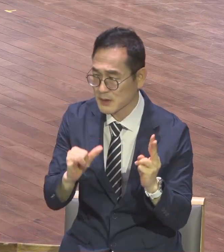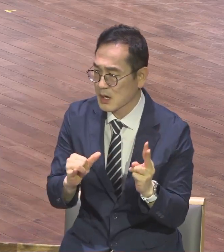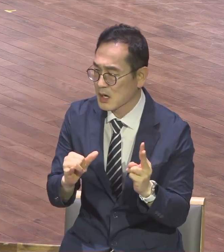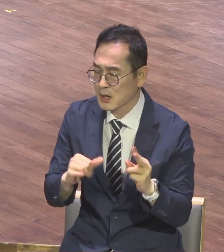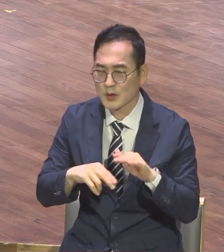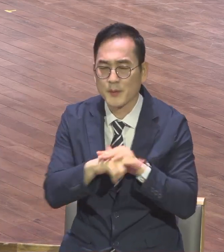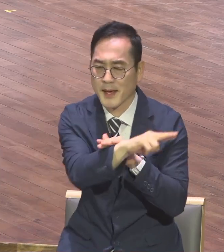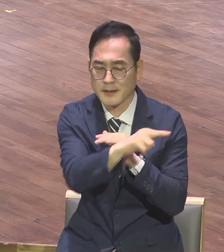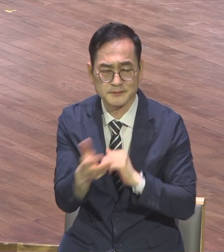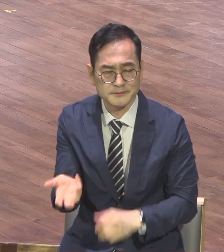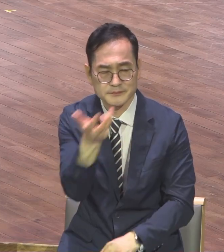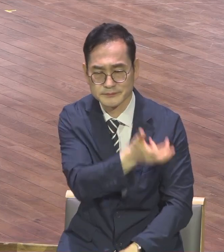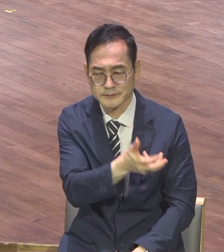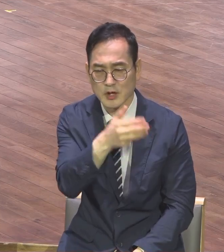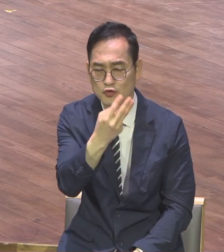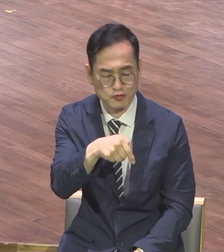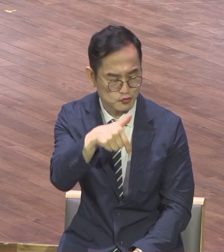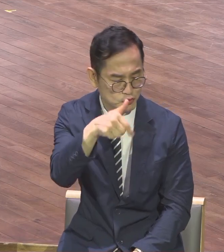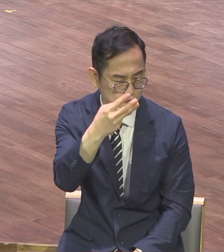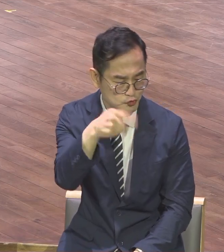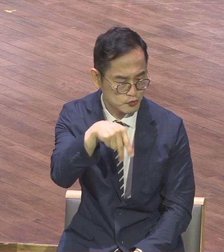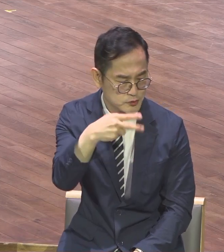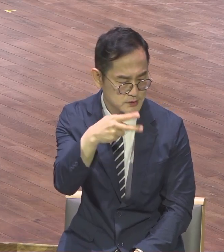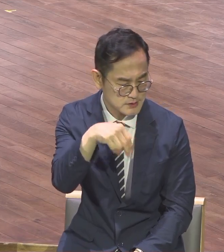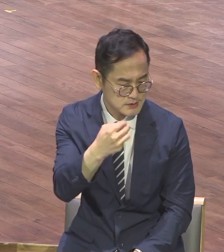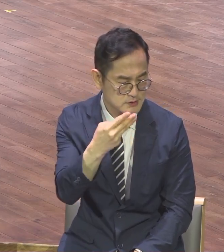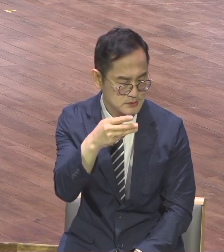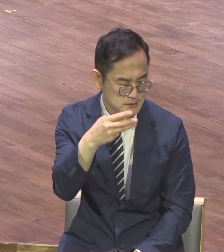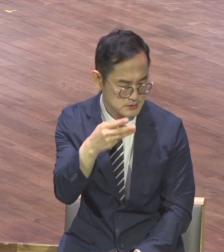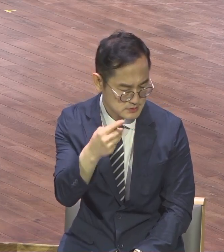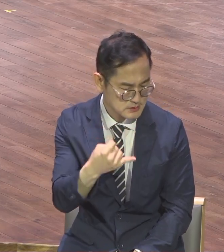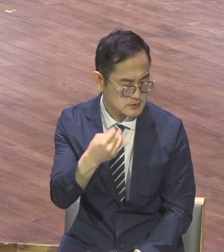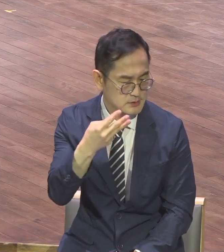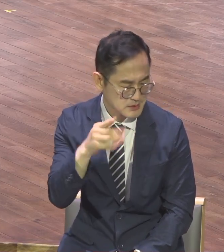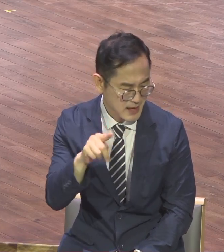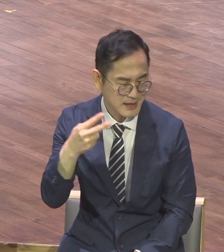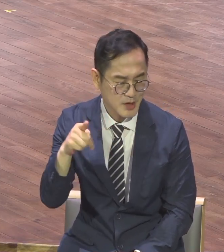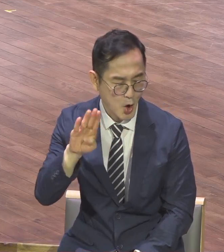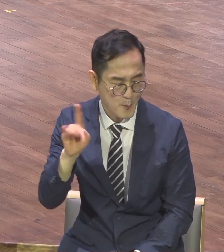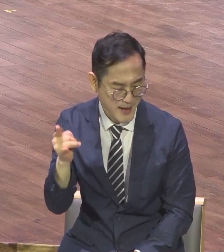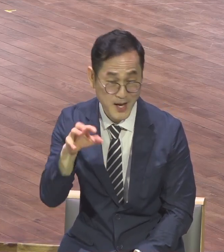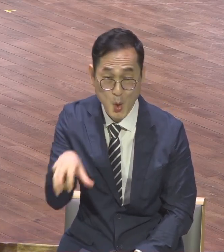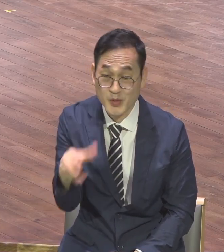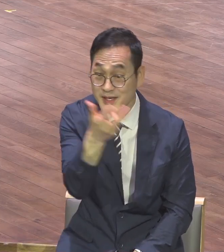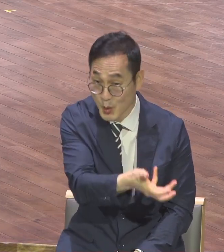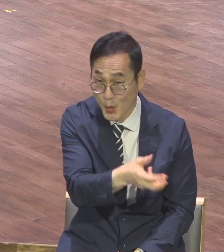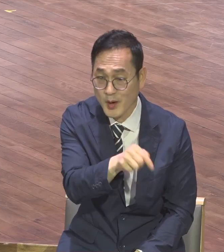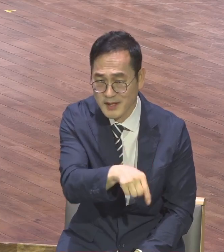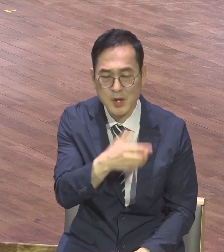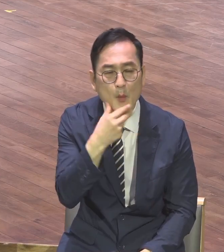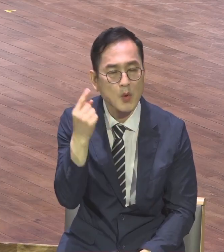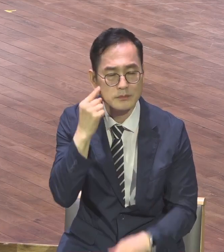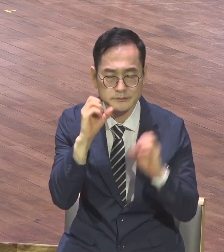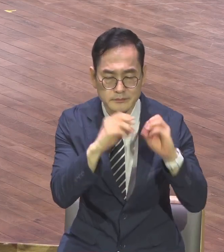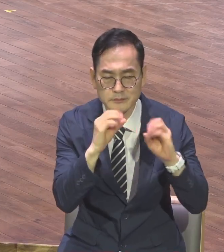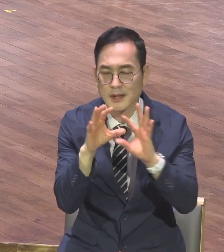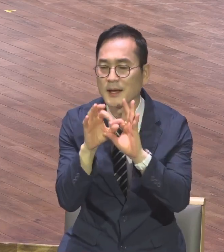도망하여 루가오니아의 두 성 루스드라와 더베와 그 근방으로 가서 거기서 복음을 전하니라.